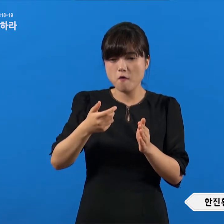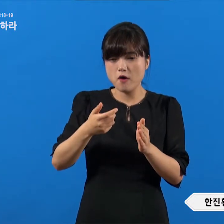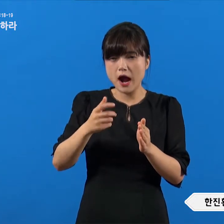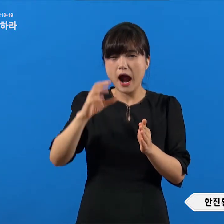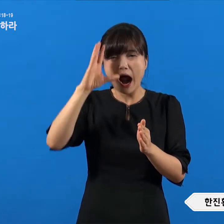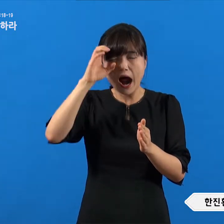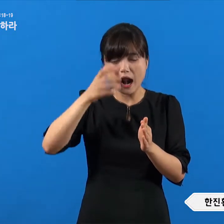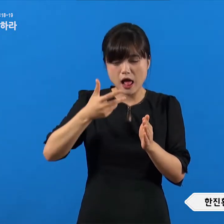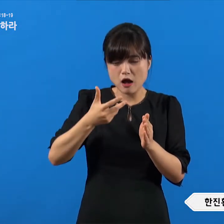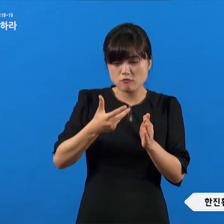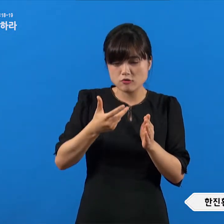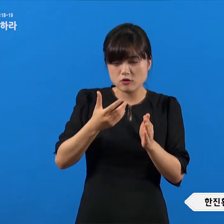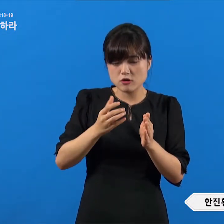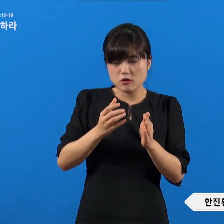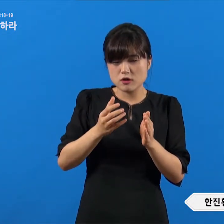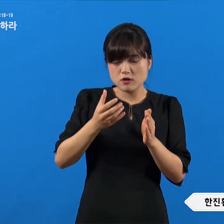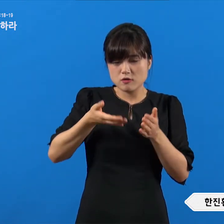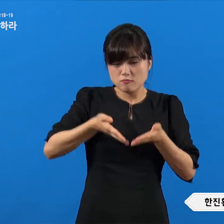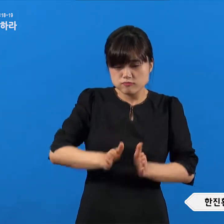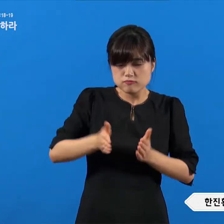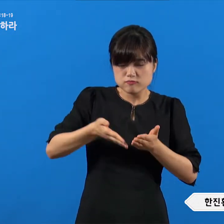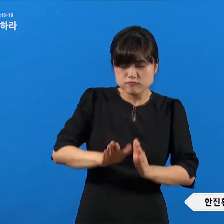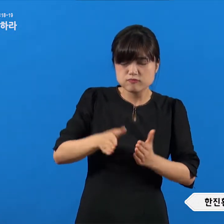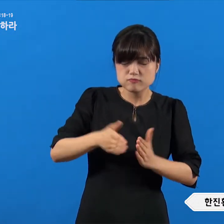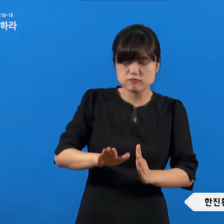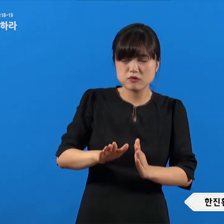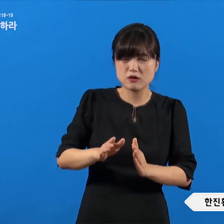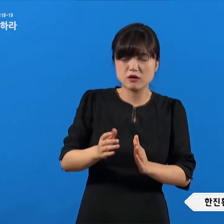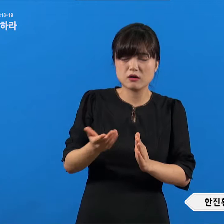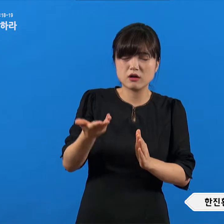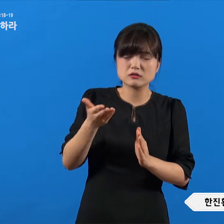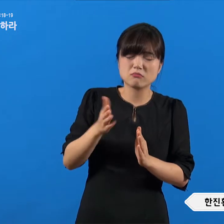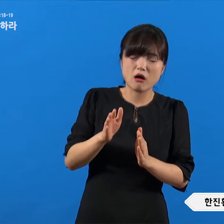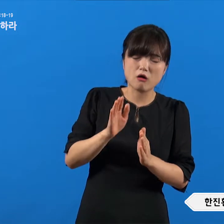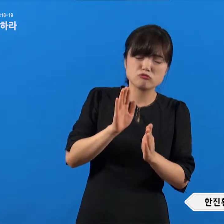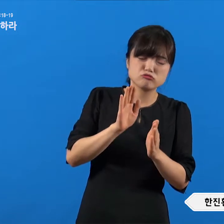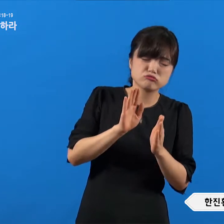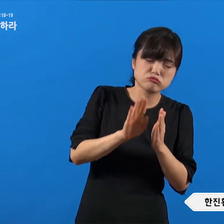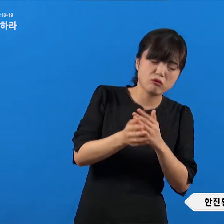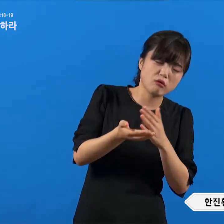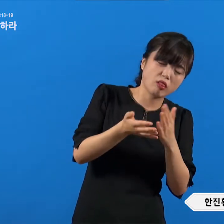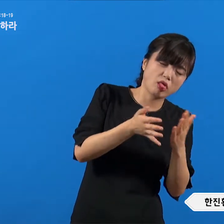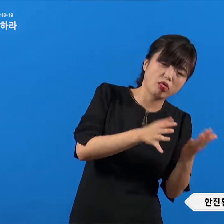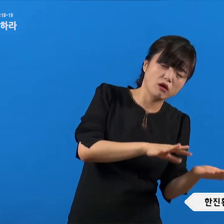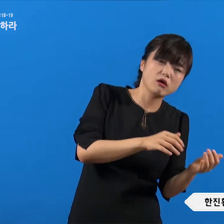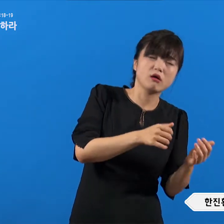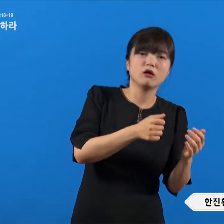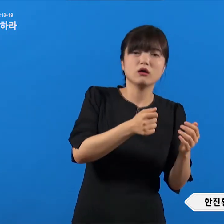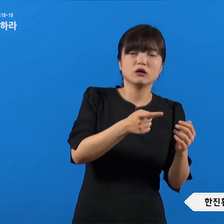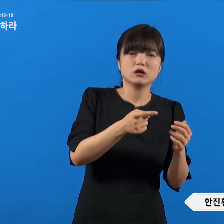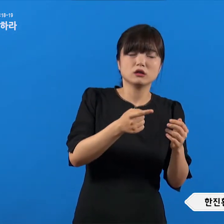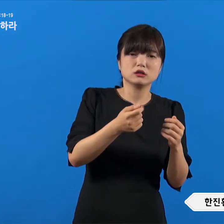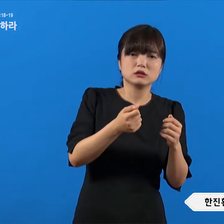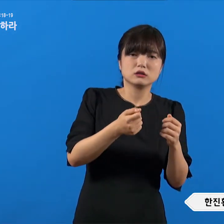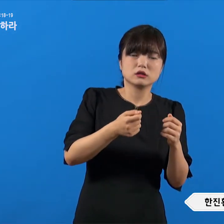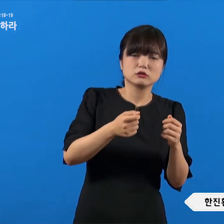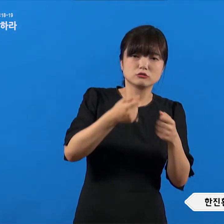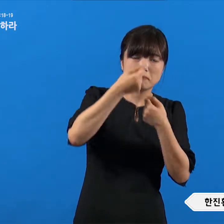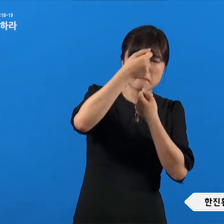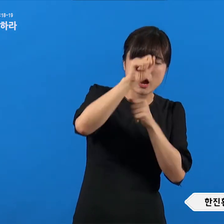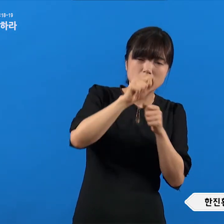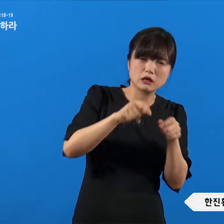죽은 거북을 본 일이 있다. 몸체는 뒤집히고 짧은 앞 발바닥은 꺾여 뒷다리의